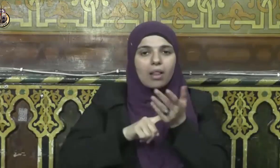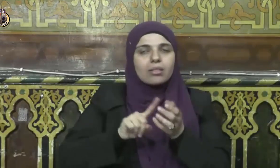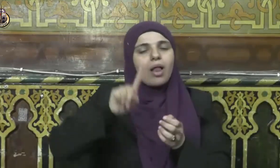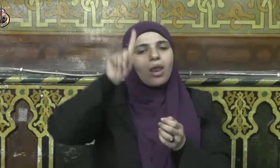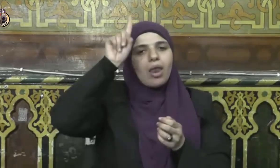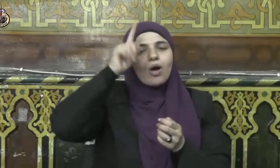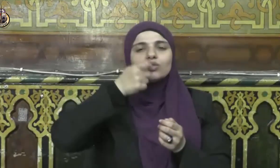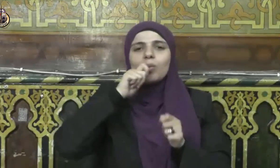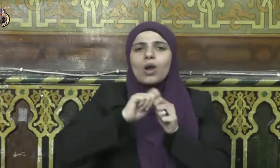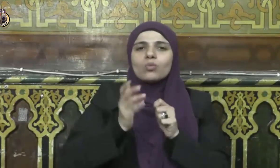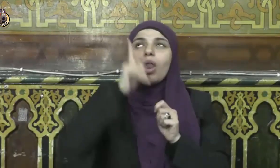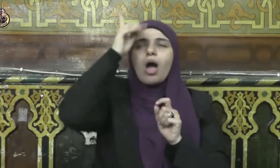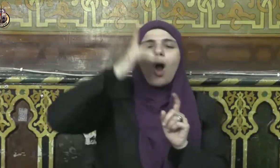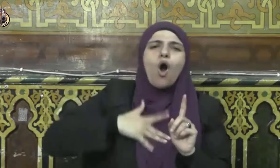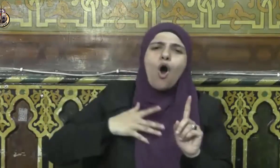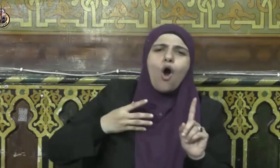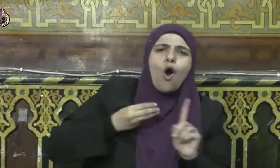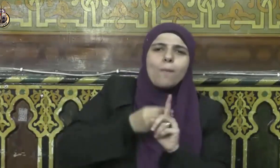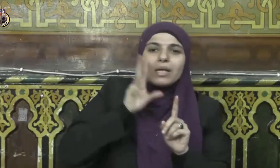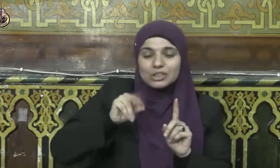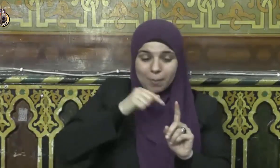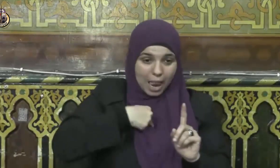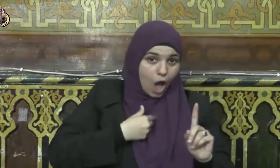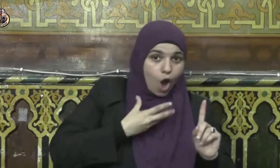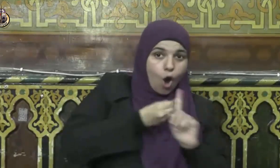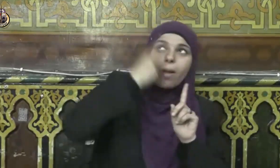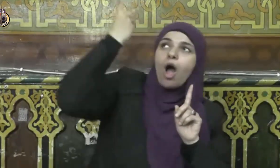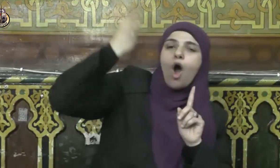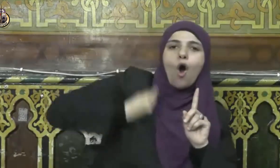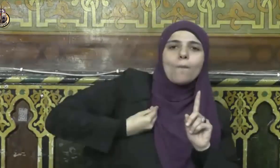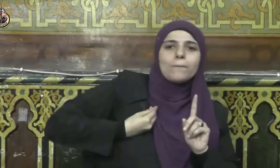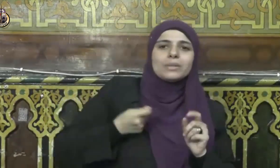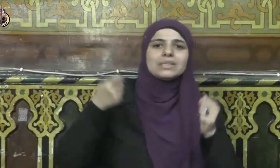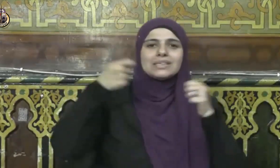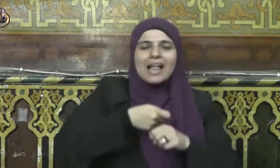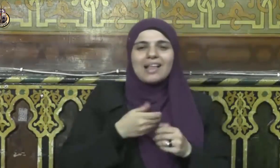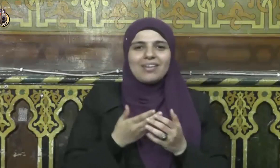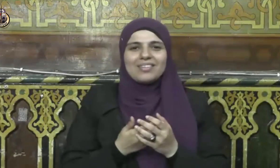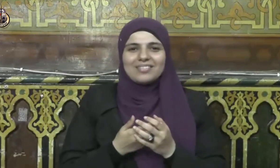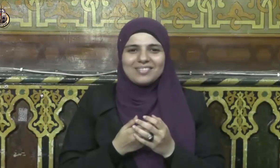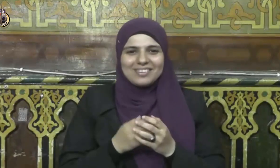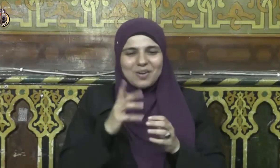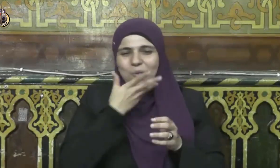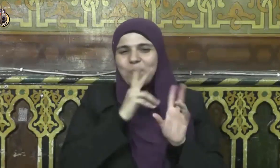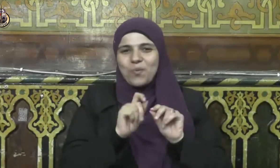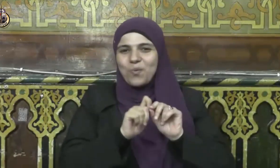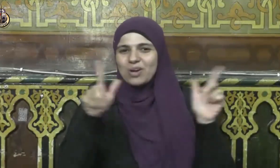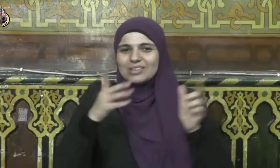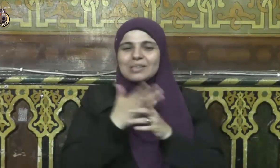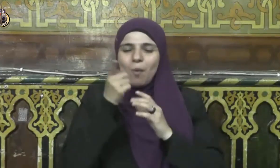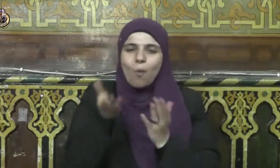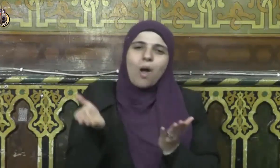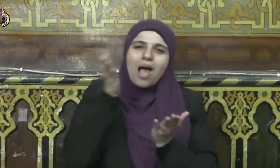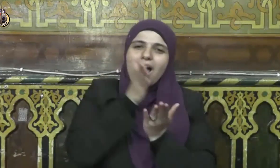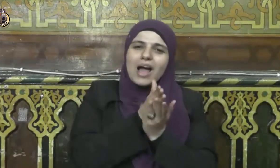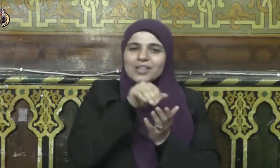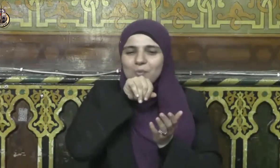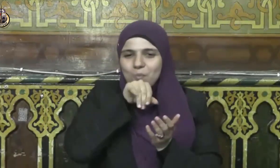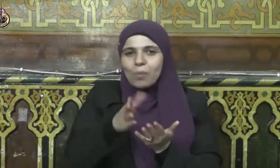بأن الله قد أحبك كما أحببته فيه. لذا كان من هدي النبي